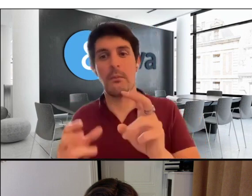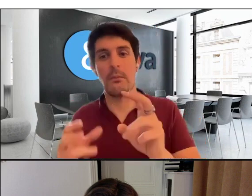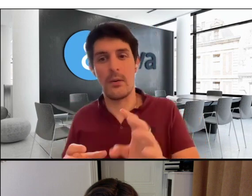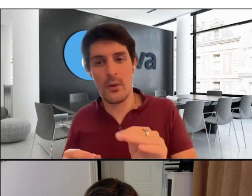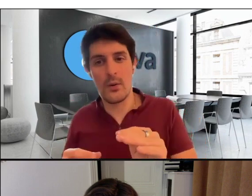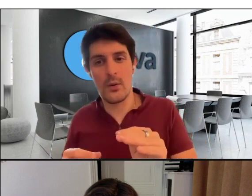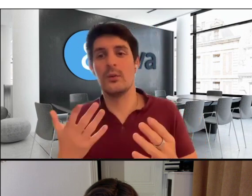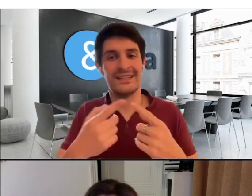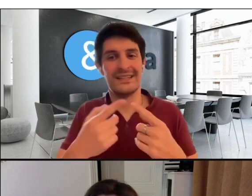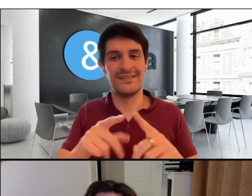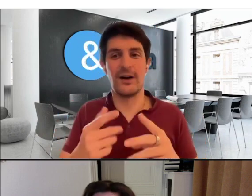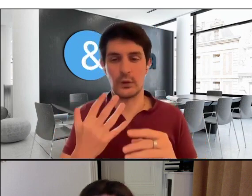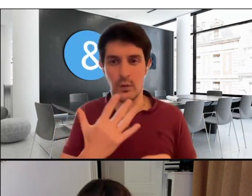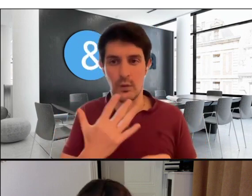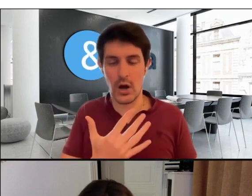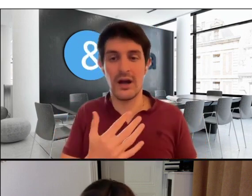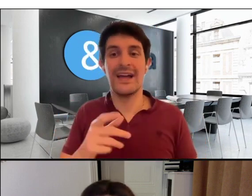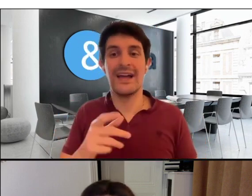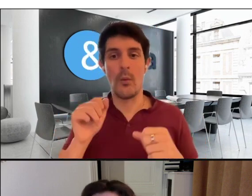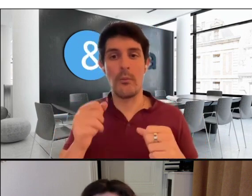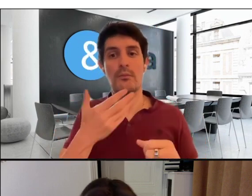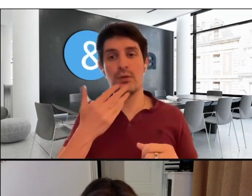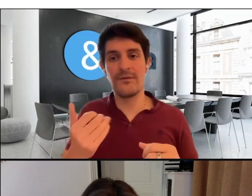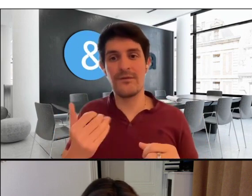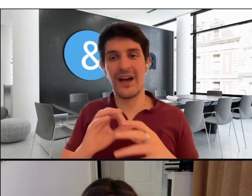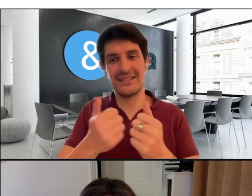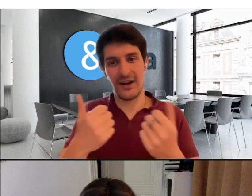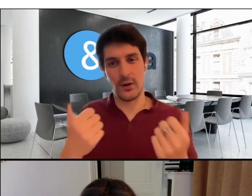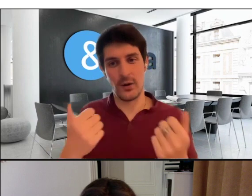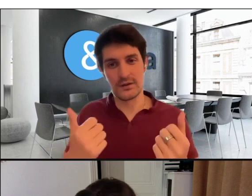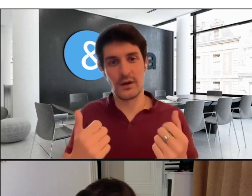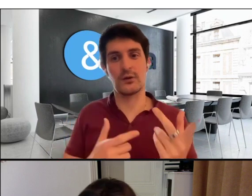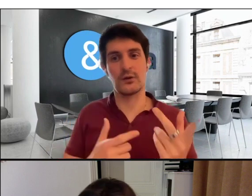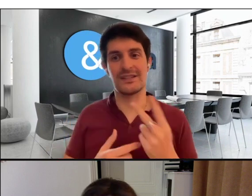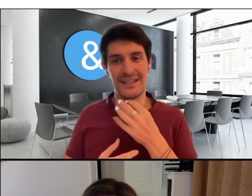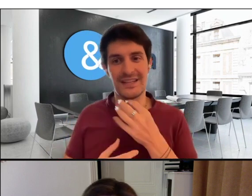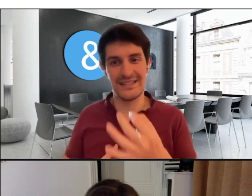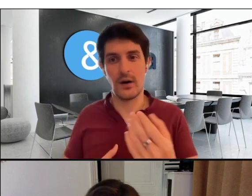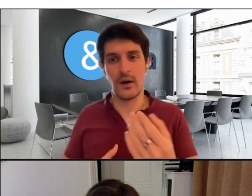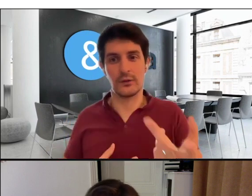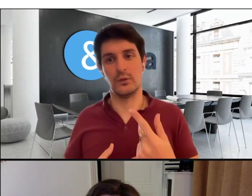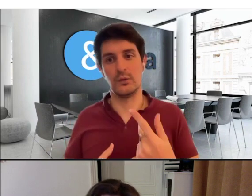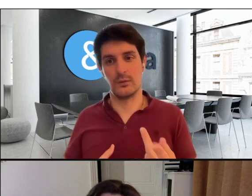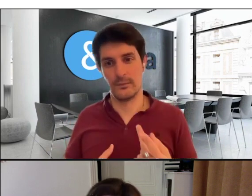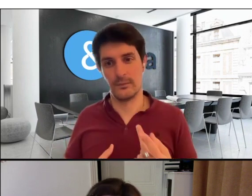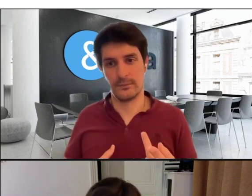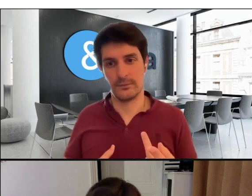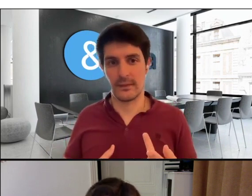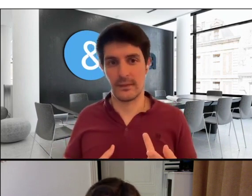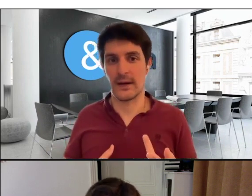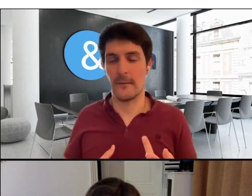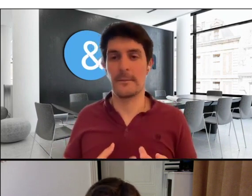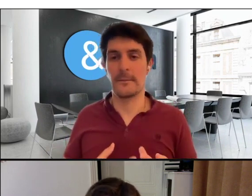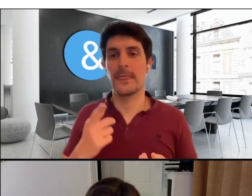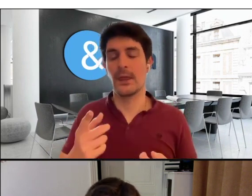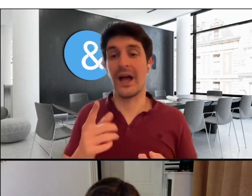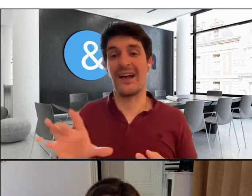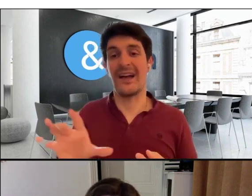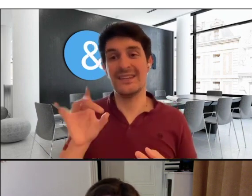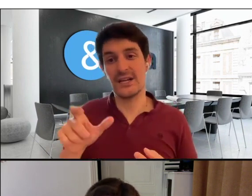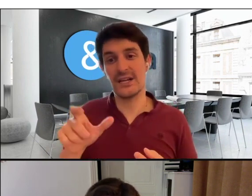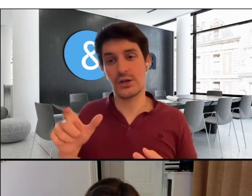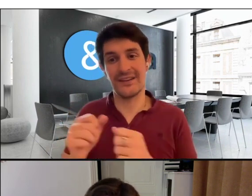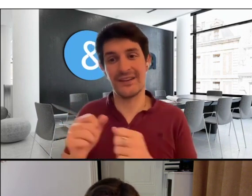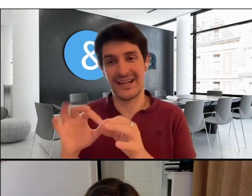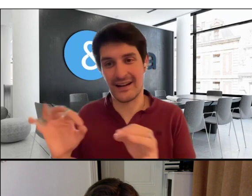bleu, différentes couleurs. On peut mieux faire la différence entre ce qui est dit entre nous deux. Donc, inviter les gens